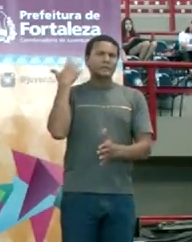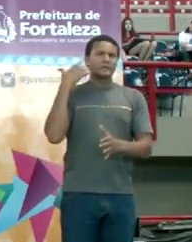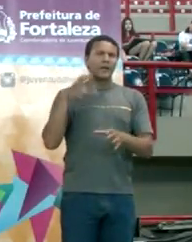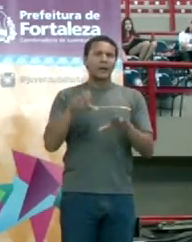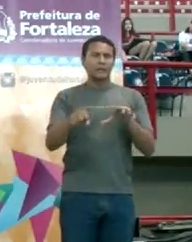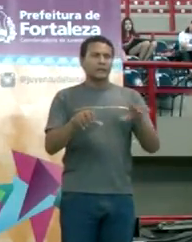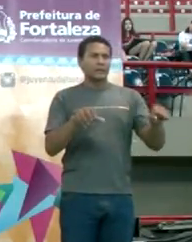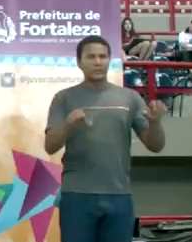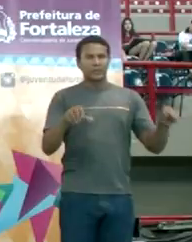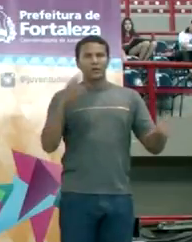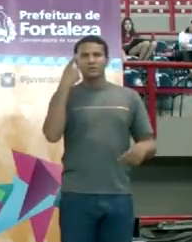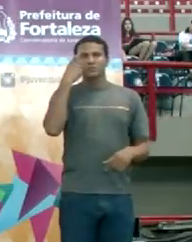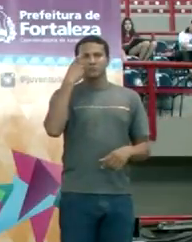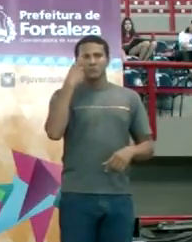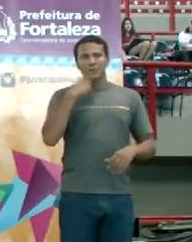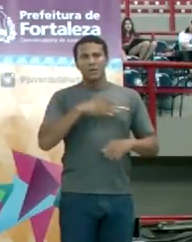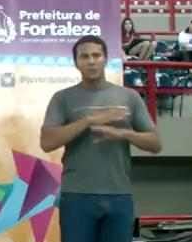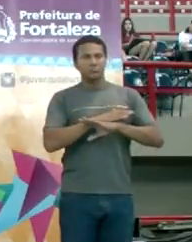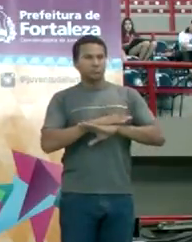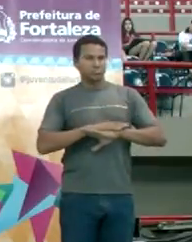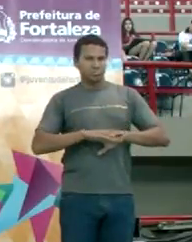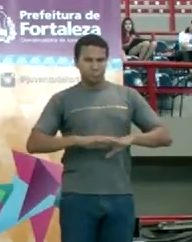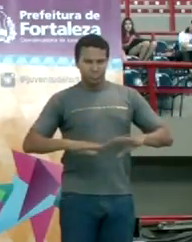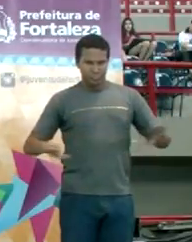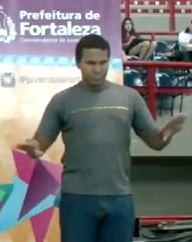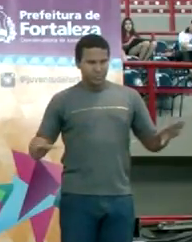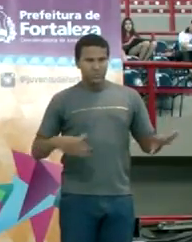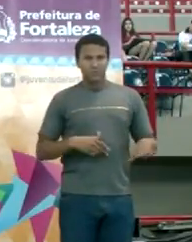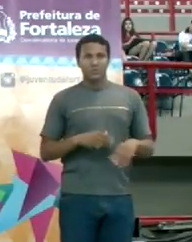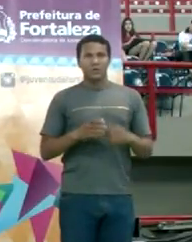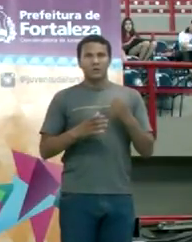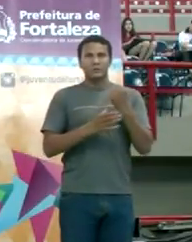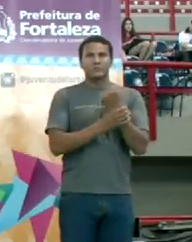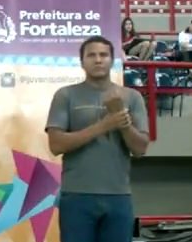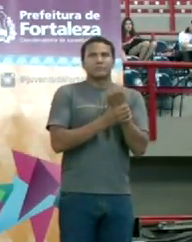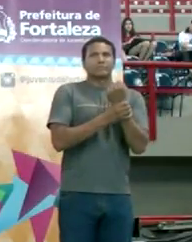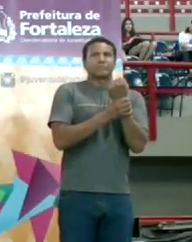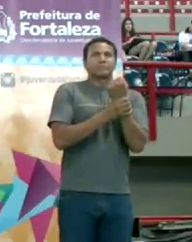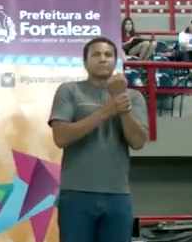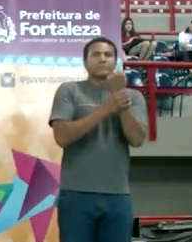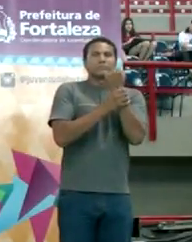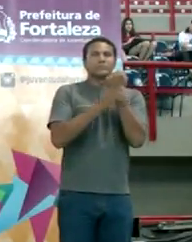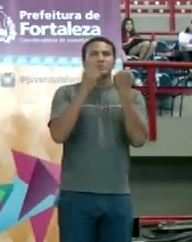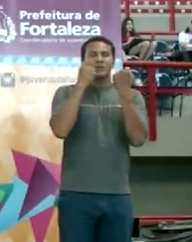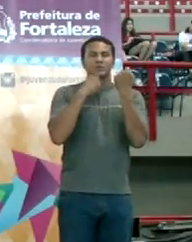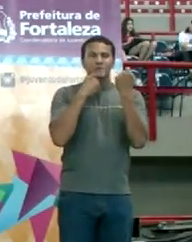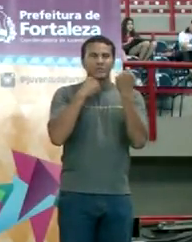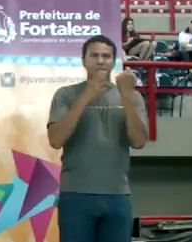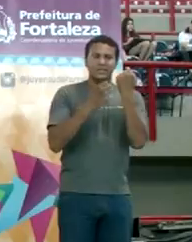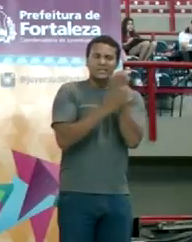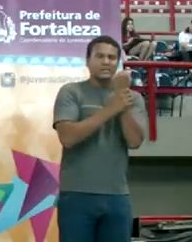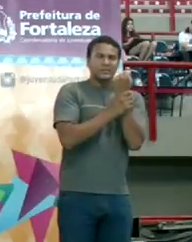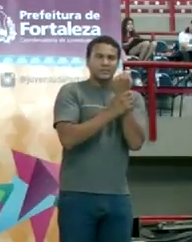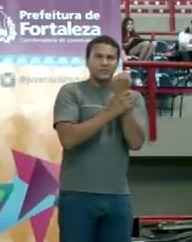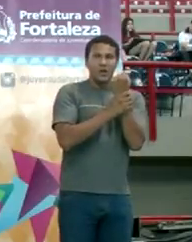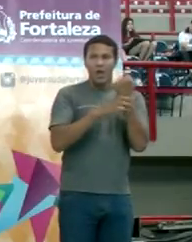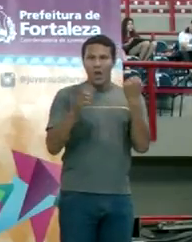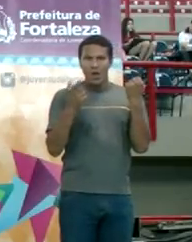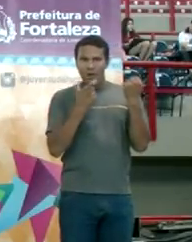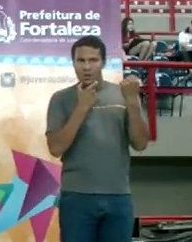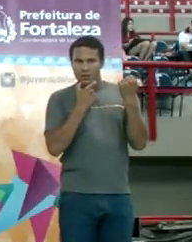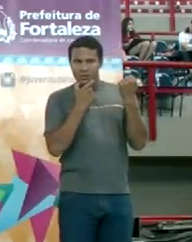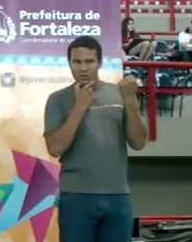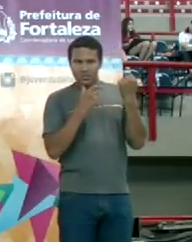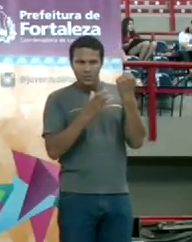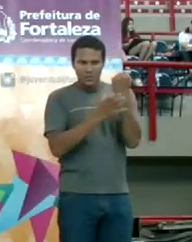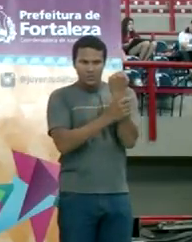a Espanha já não estava mais botando poder para sustentar a Argentina. Aí veio a Inglaterra e ajudou, entre